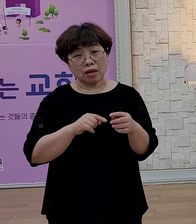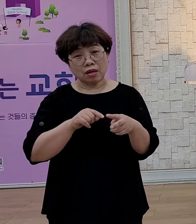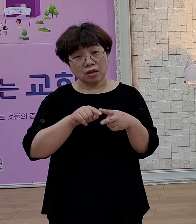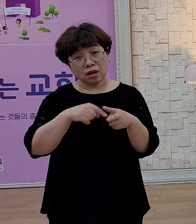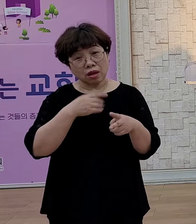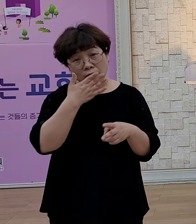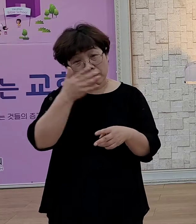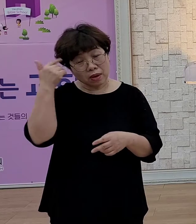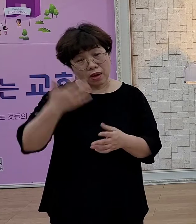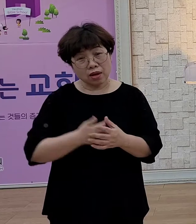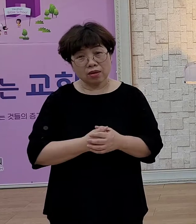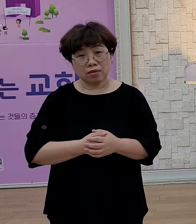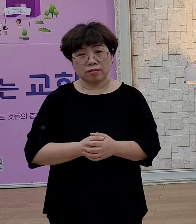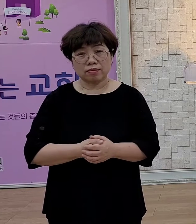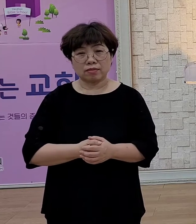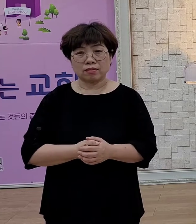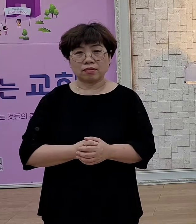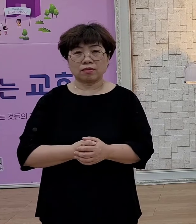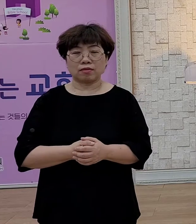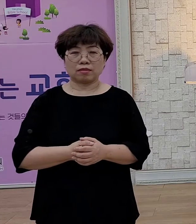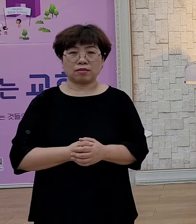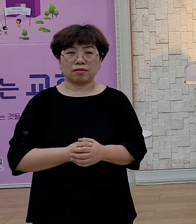해석하냐면 제가 해석해 드릴게요.